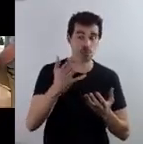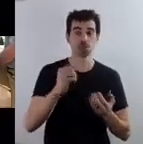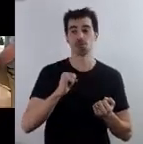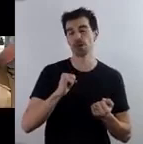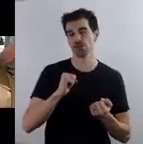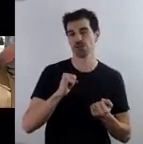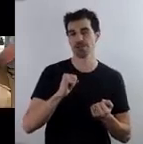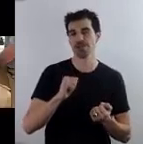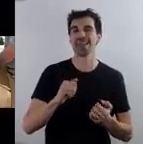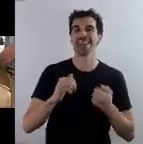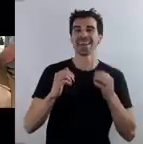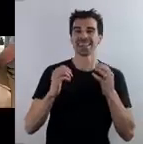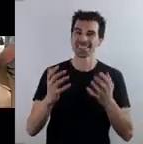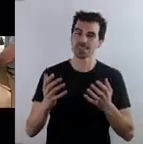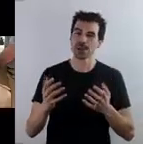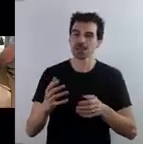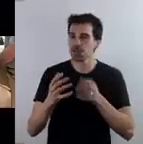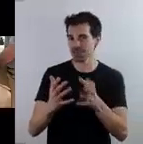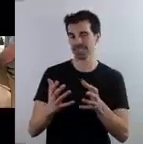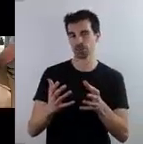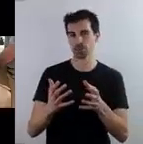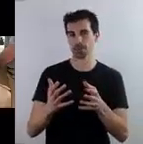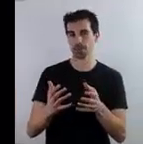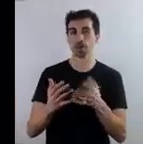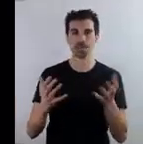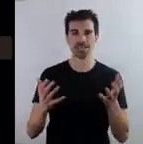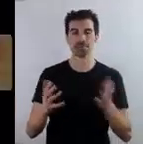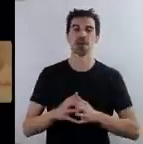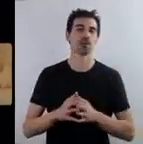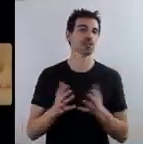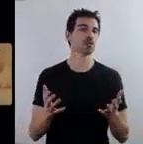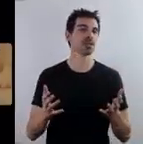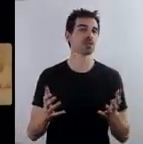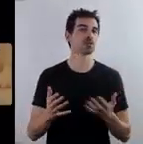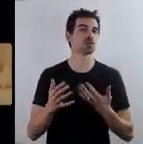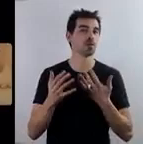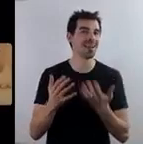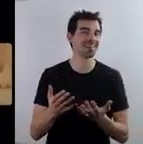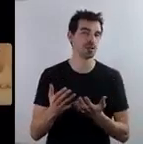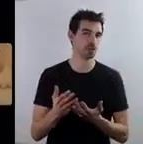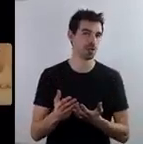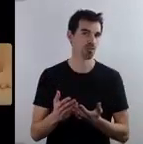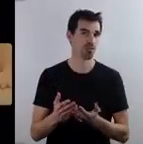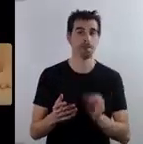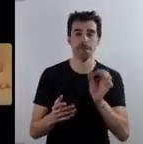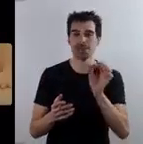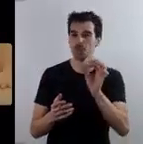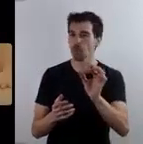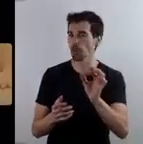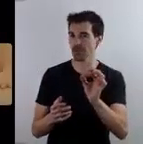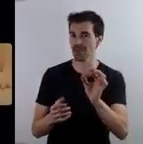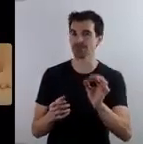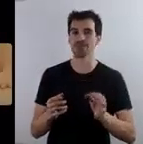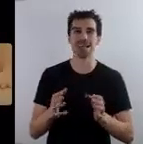la flexion de la jambe. Qu'est-ce qui se passe plus exactement ? Regardez, voici une observation de l'intérieur de la jambe, mais